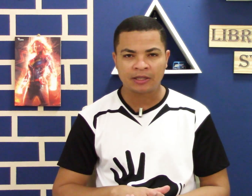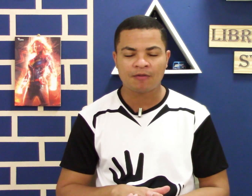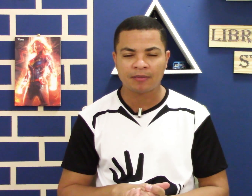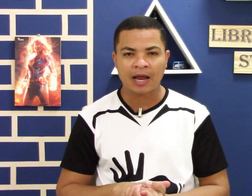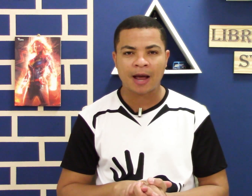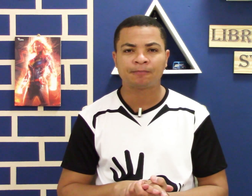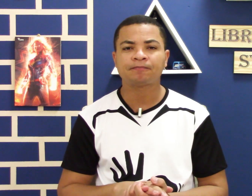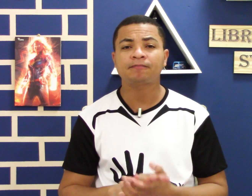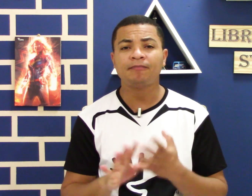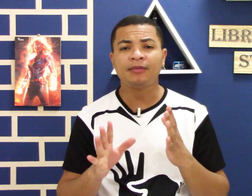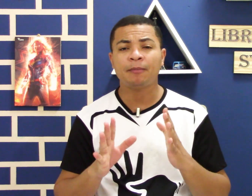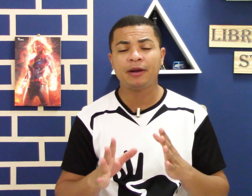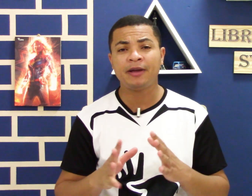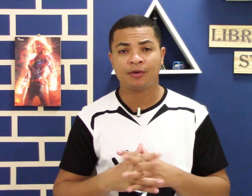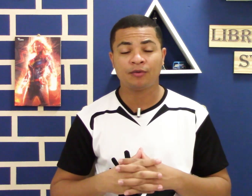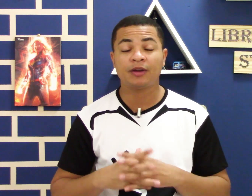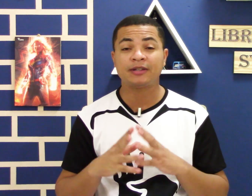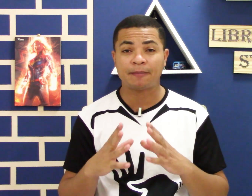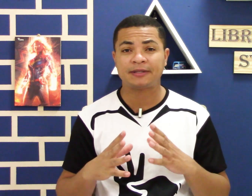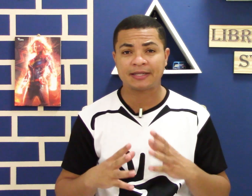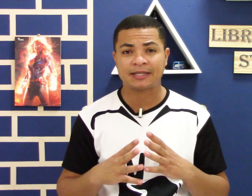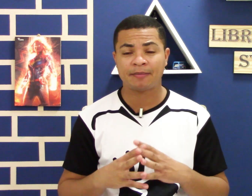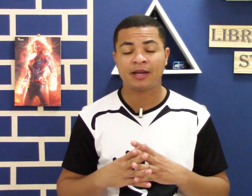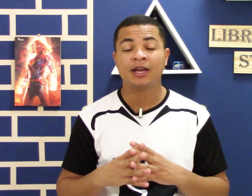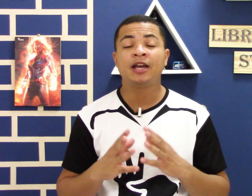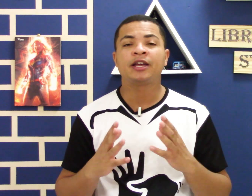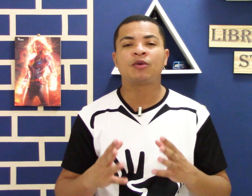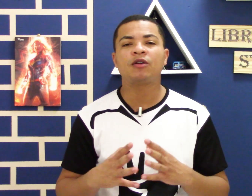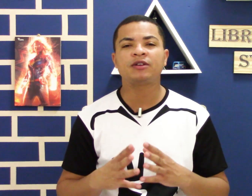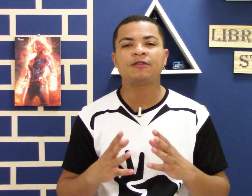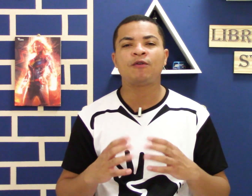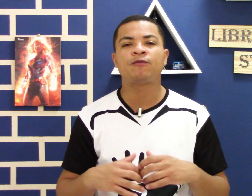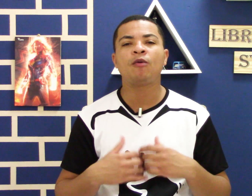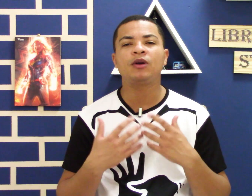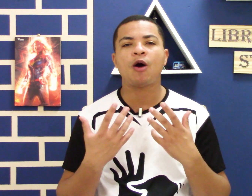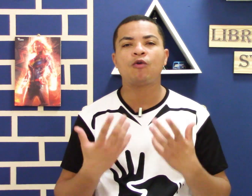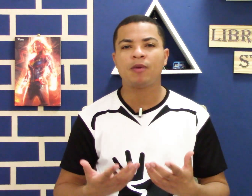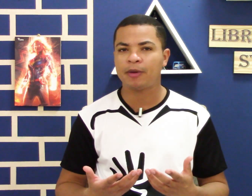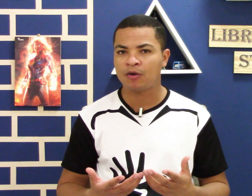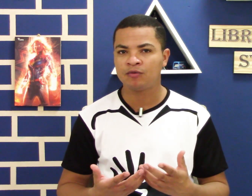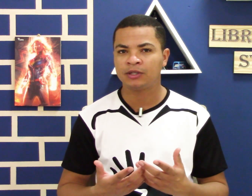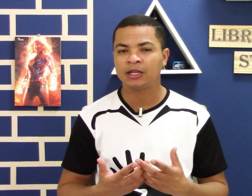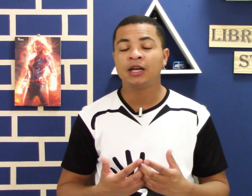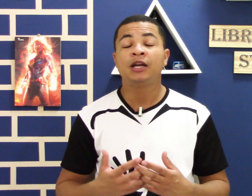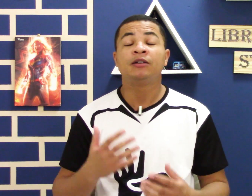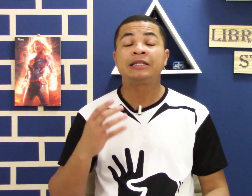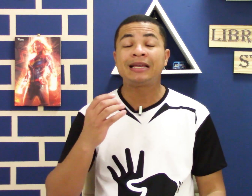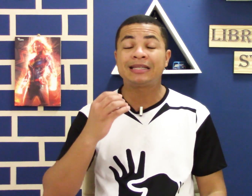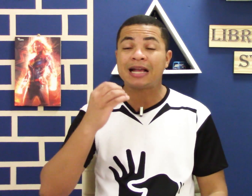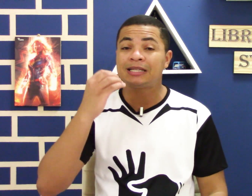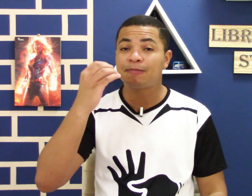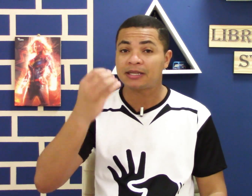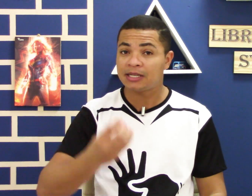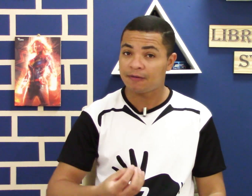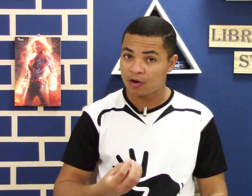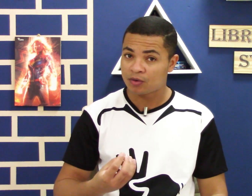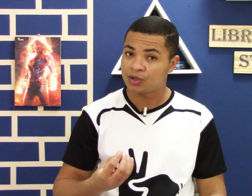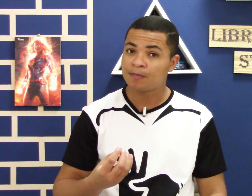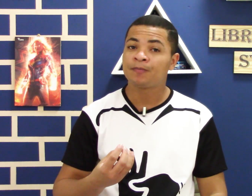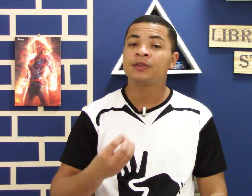vamos lá? Primeiro, o que você precisa saber é que quando você for formular alguma pergunta, tem sinais específicos que